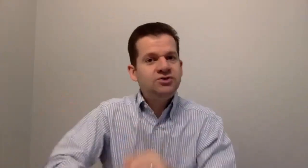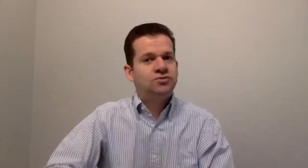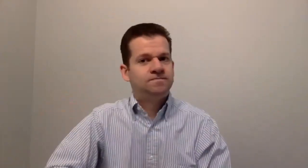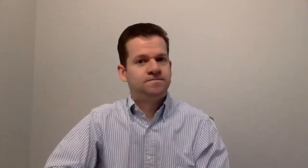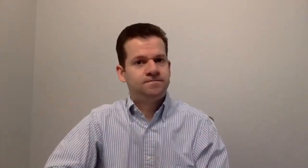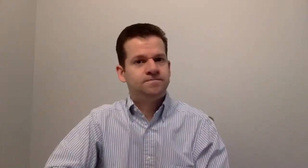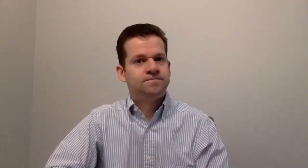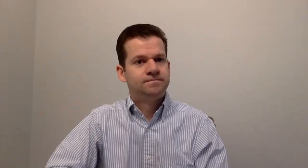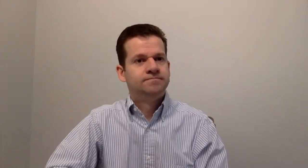Serviço.